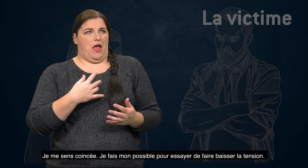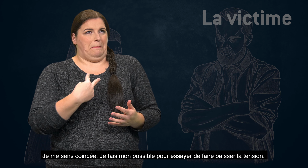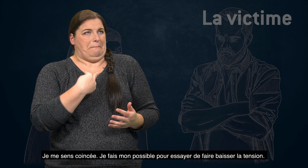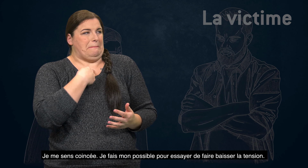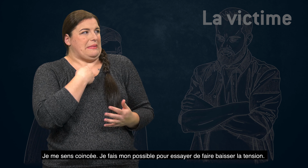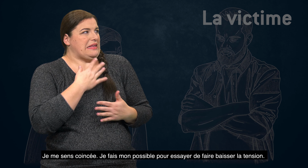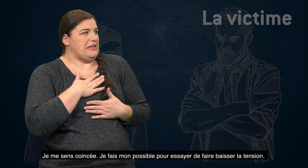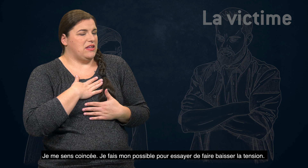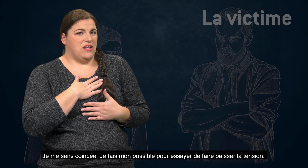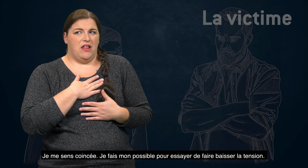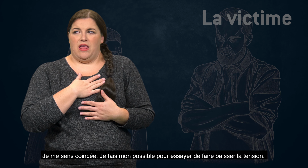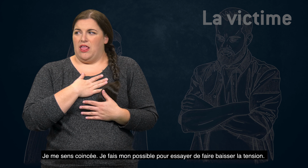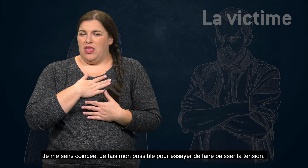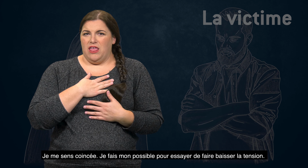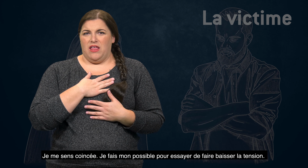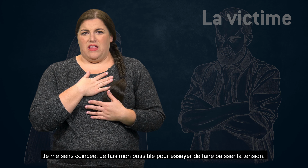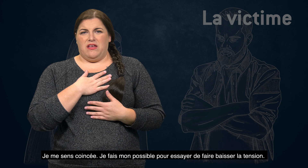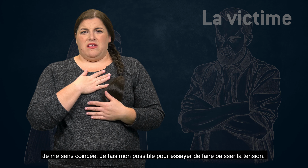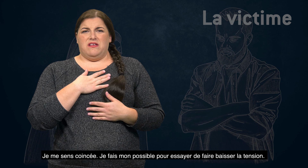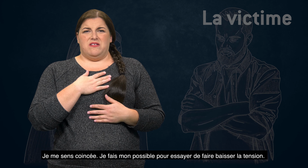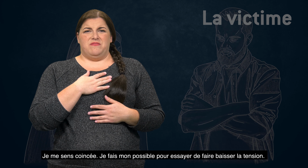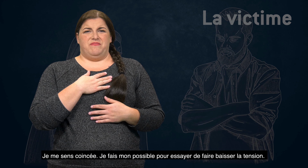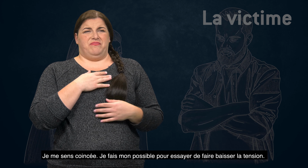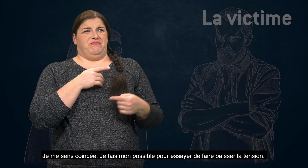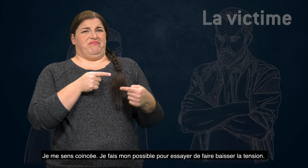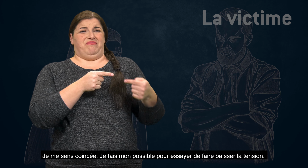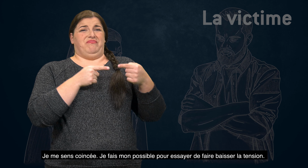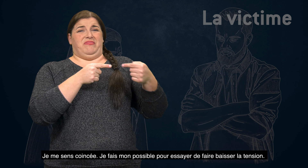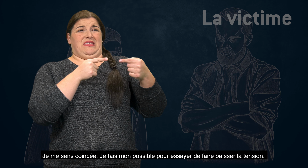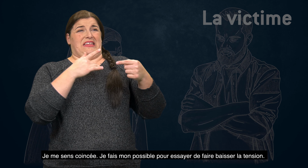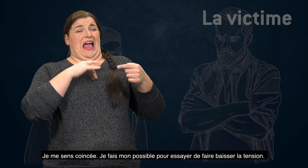Je me sens coincée. Je fais mon possible pour essayer de faire baisser la tension.